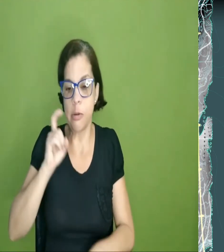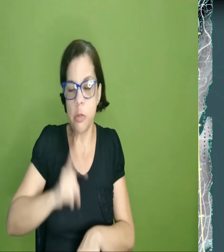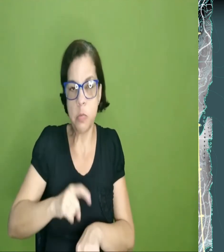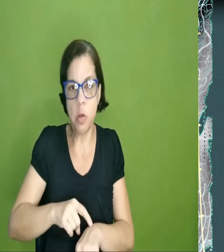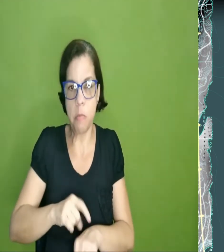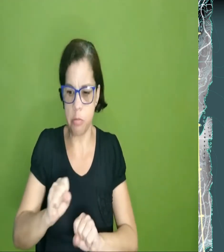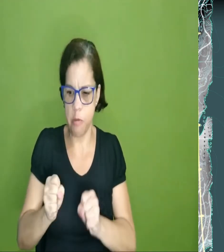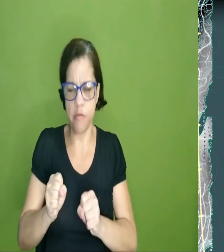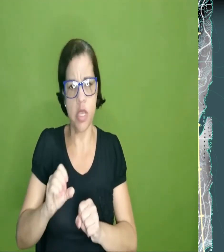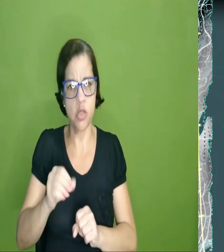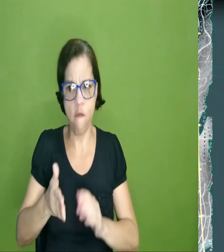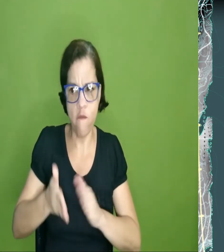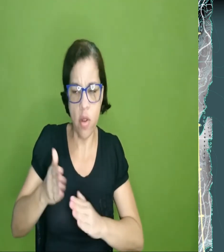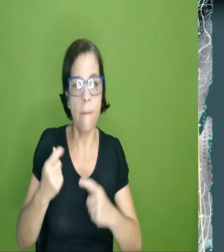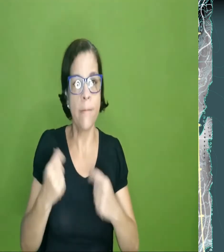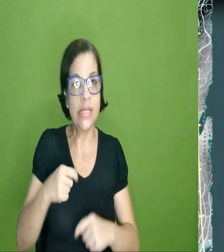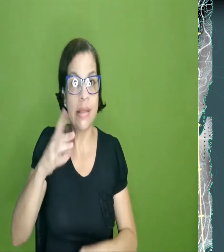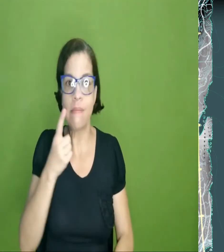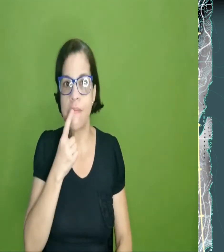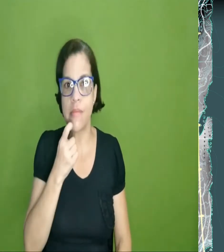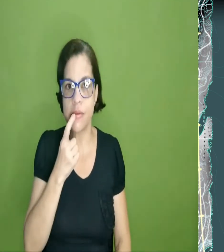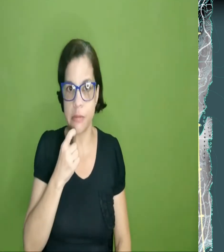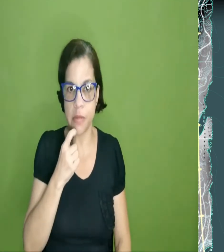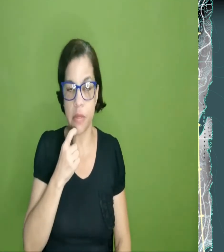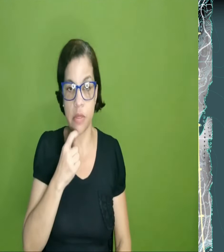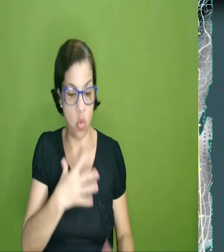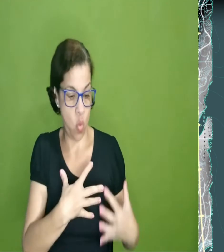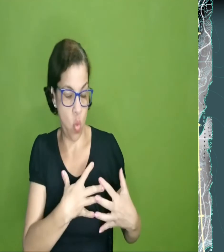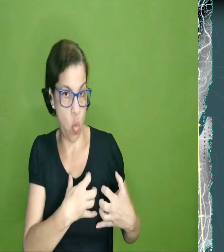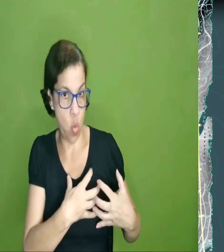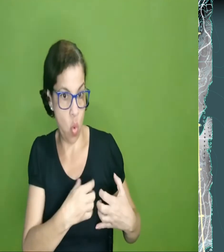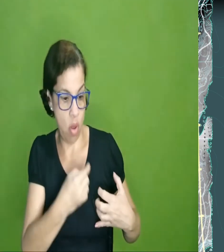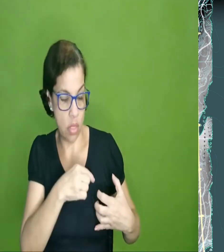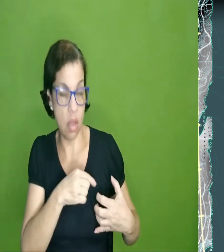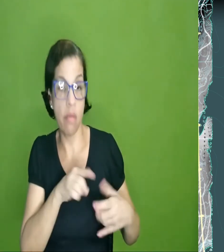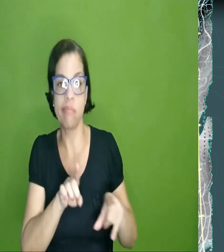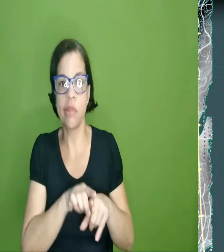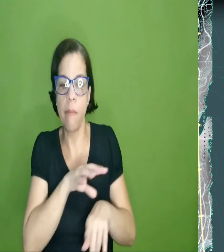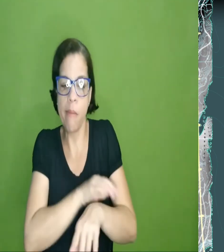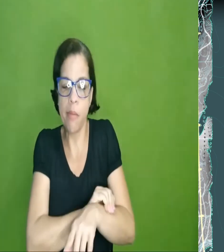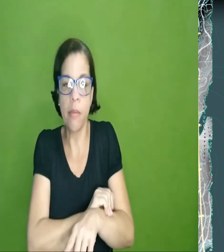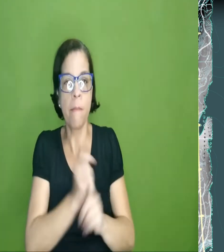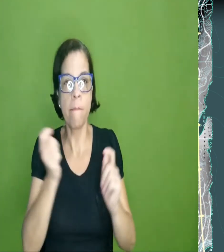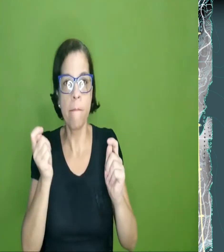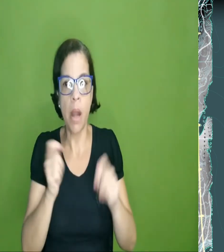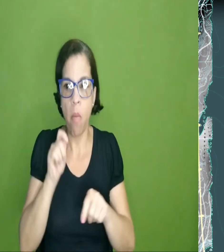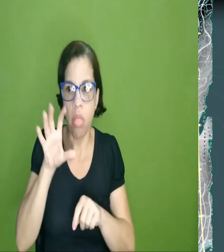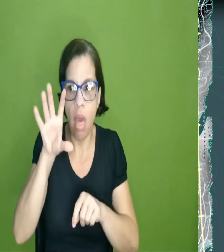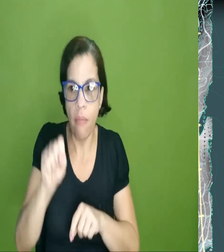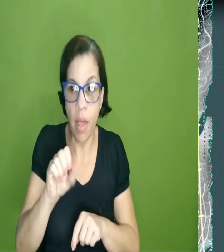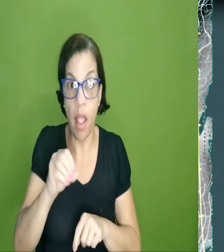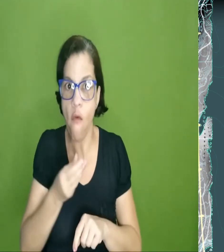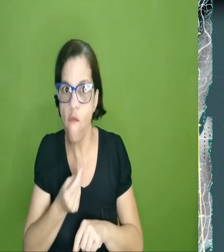fuga, logicamente ele precisa de mais sangue no coração e na musculatura para poder atacar